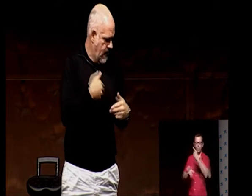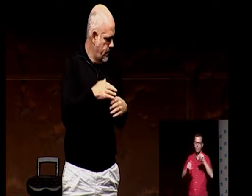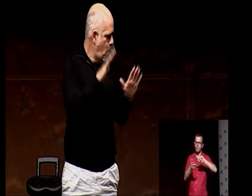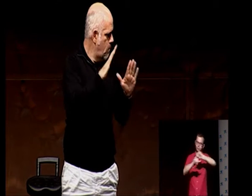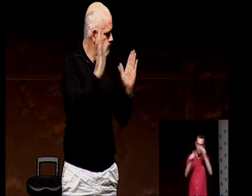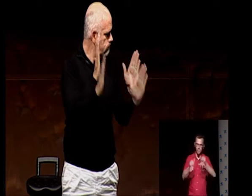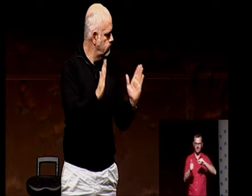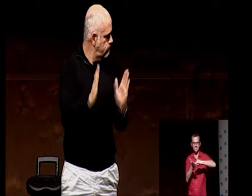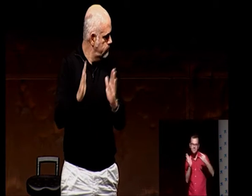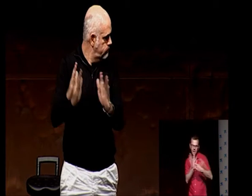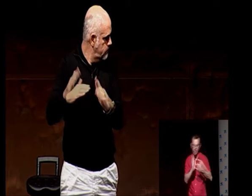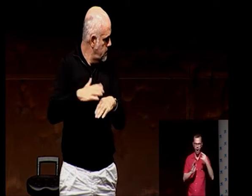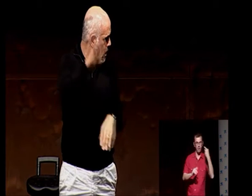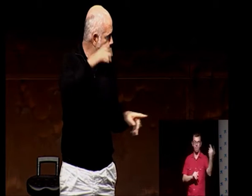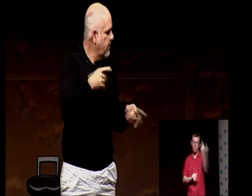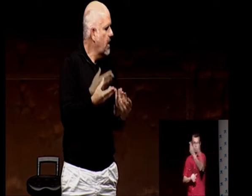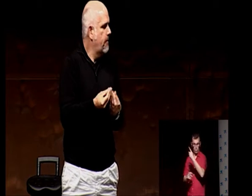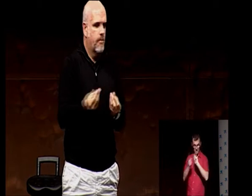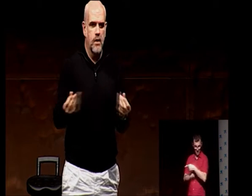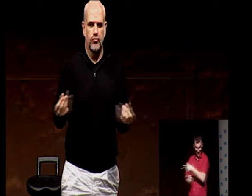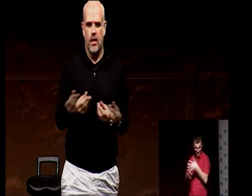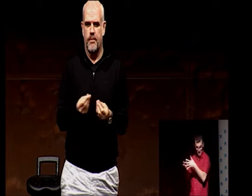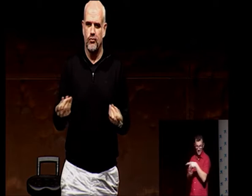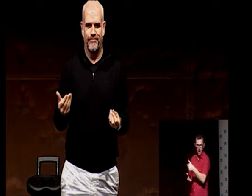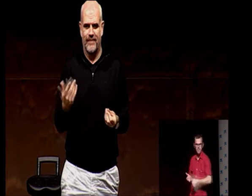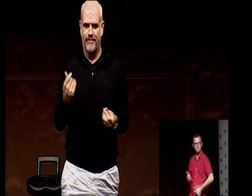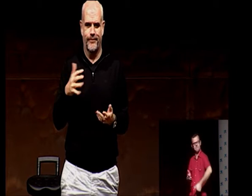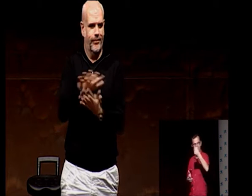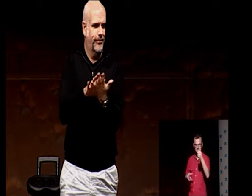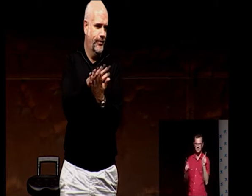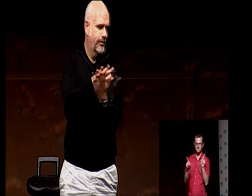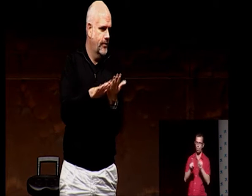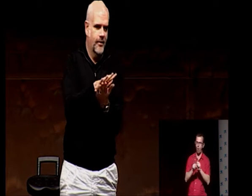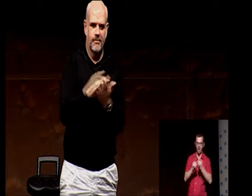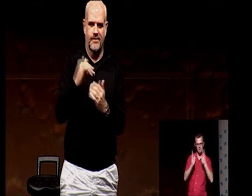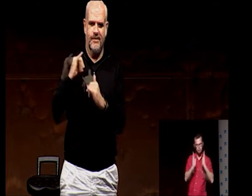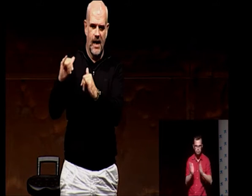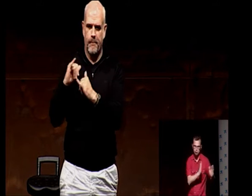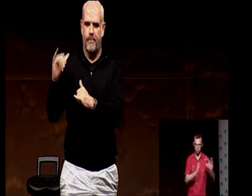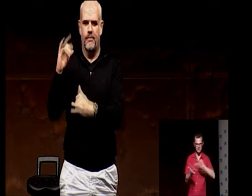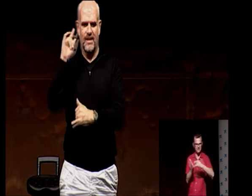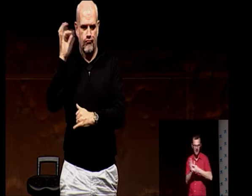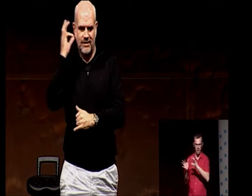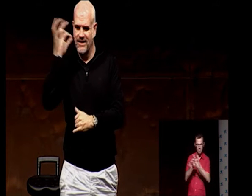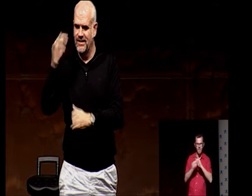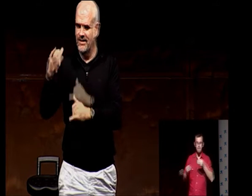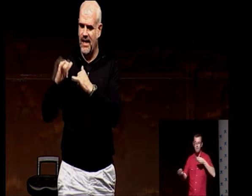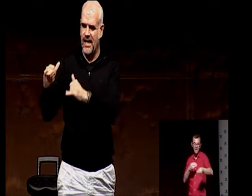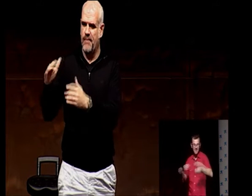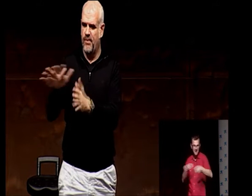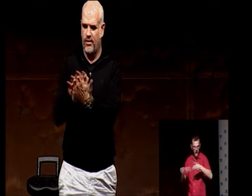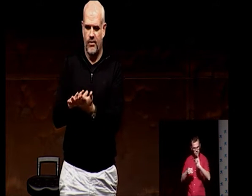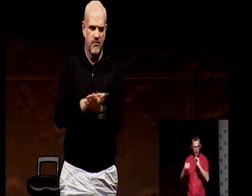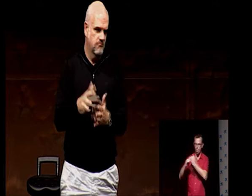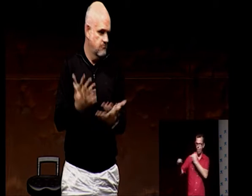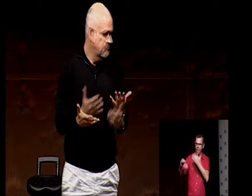que ha nacido y se ha desarrollado en la comunidad no de una forma sistematizada y organizada Estados Unidos que